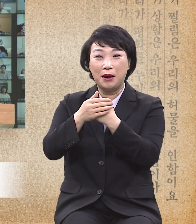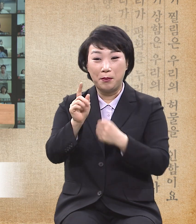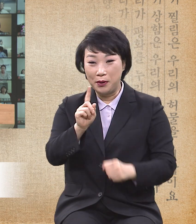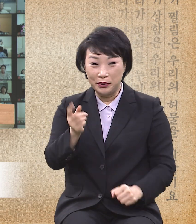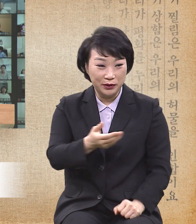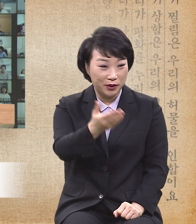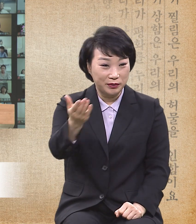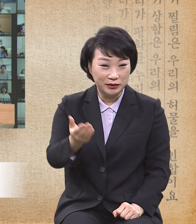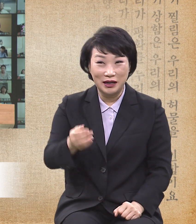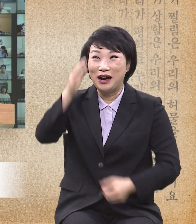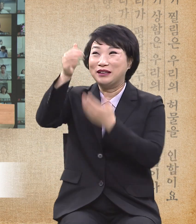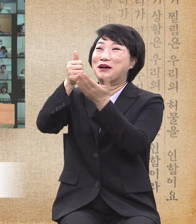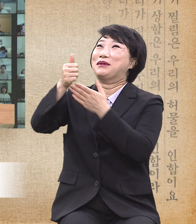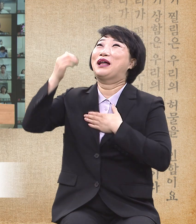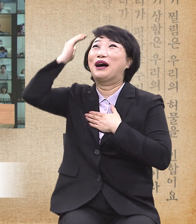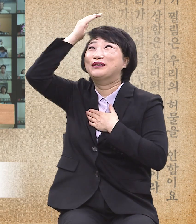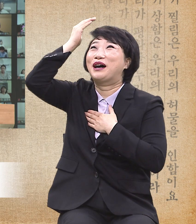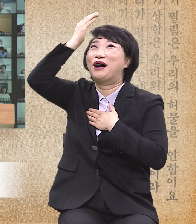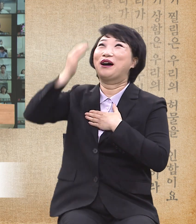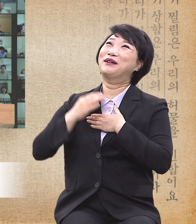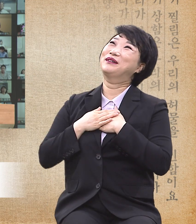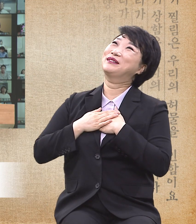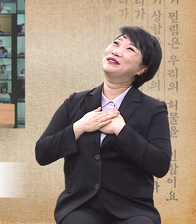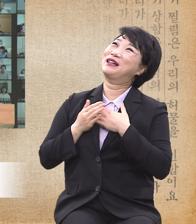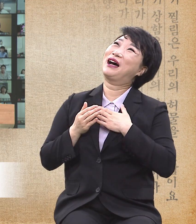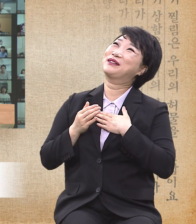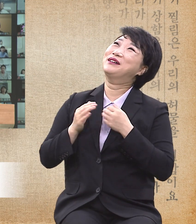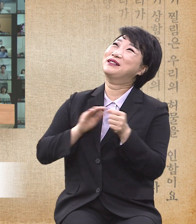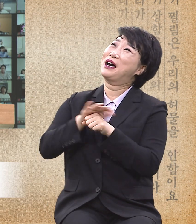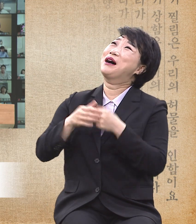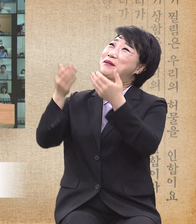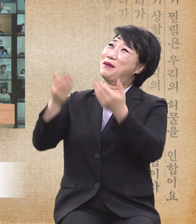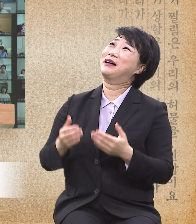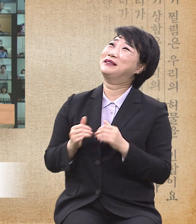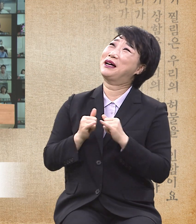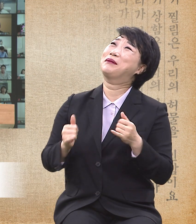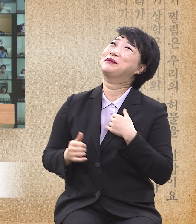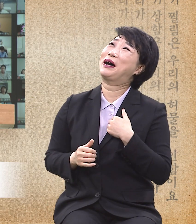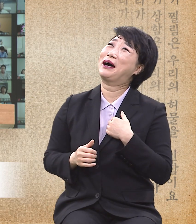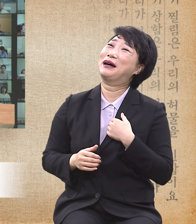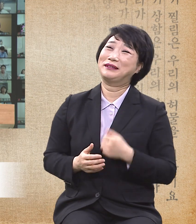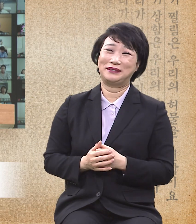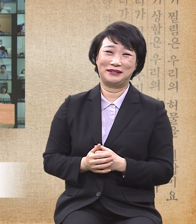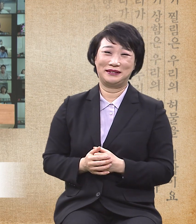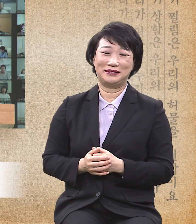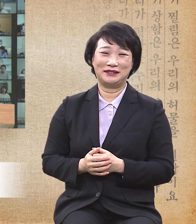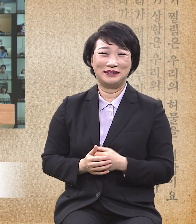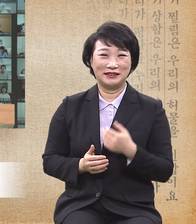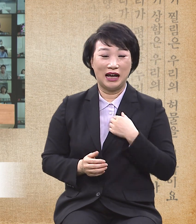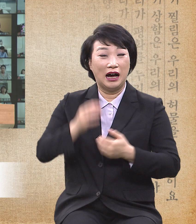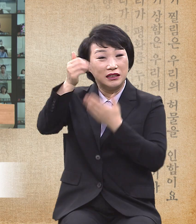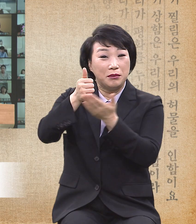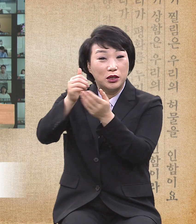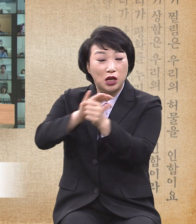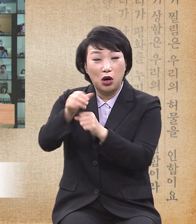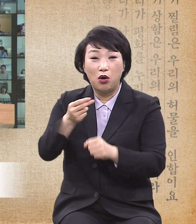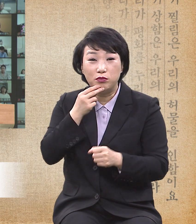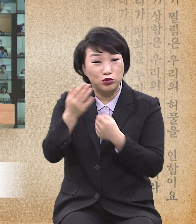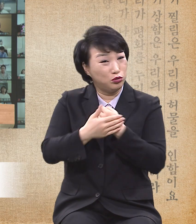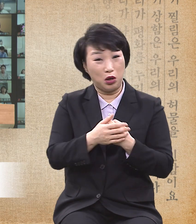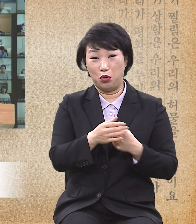뭐예요? 하나님이 날 사랑하셨고 나는 사랑을 받은 게 은혜예요. 하나님의 사랑이 없는 은혜는